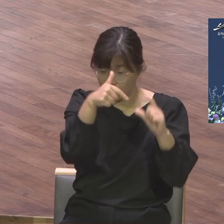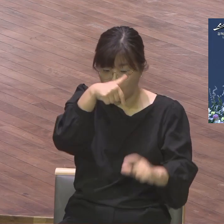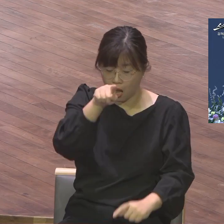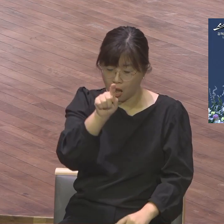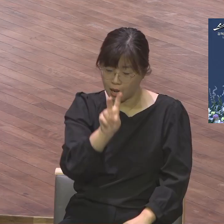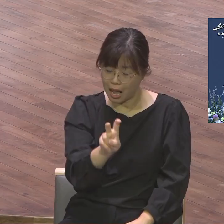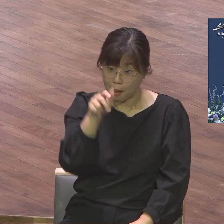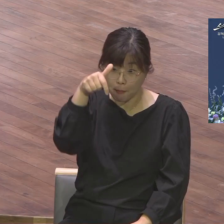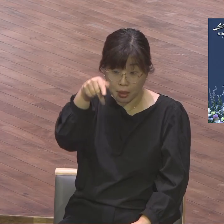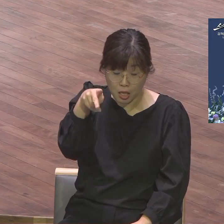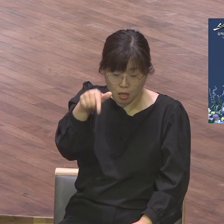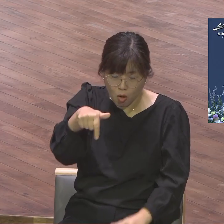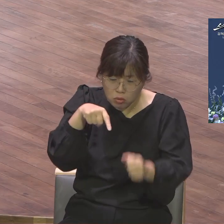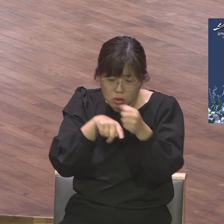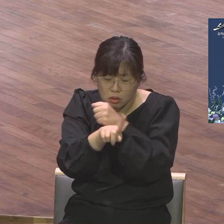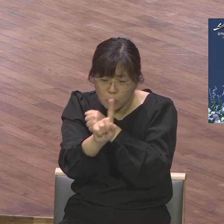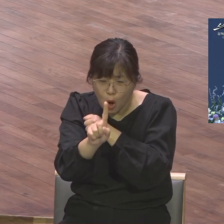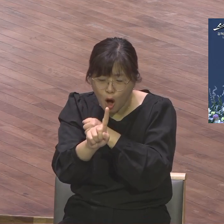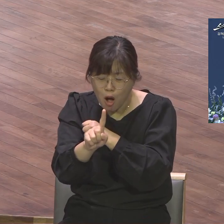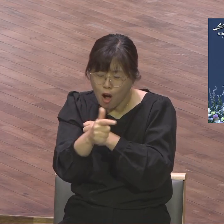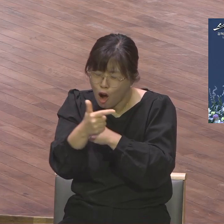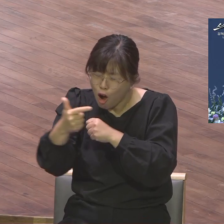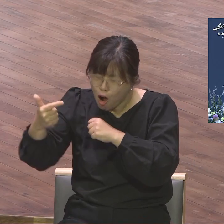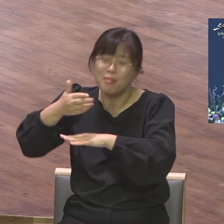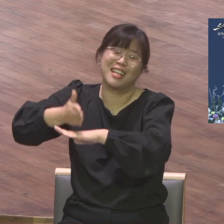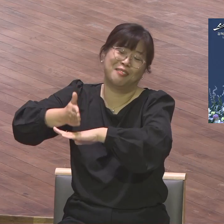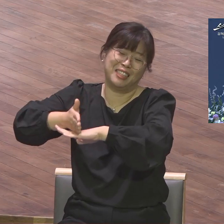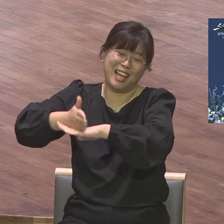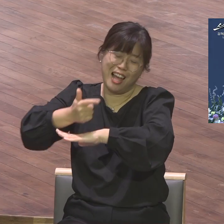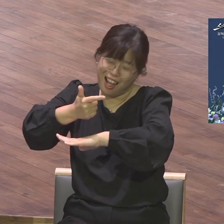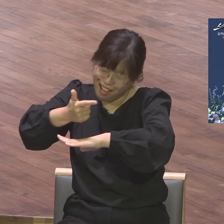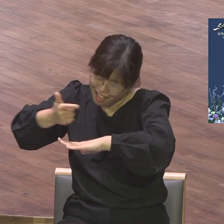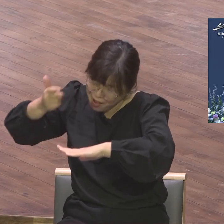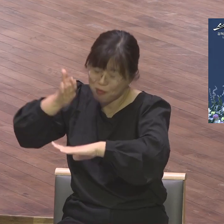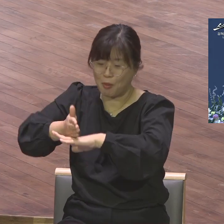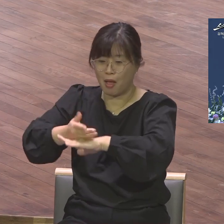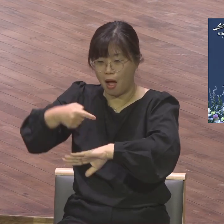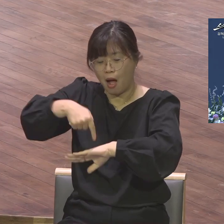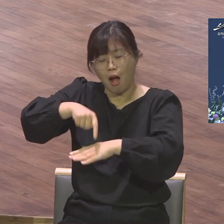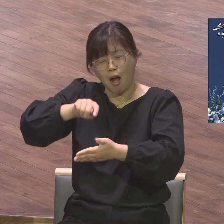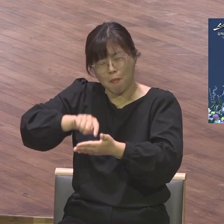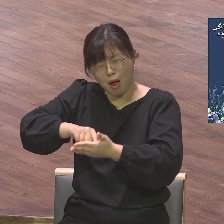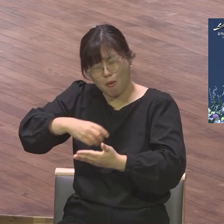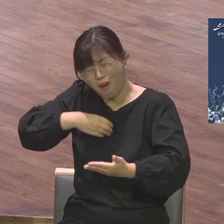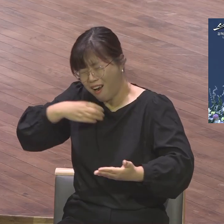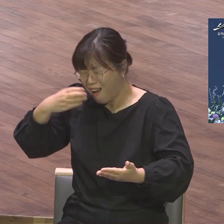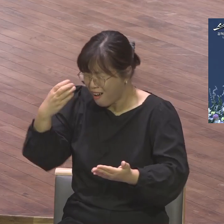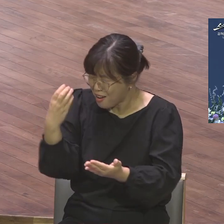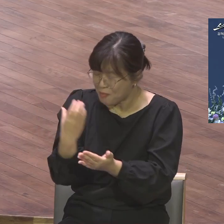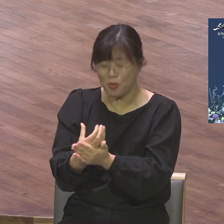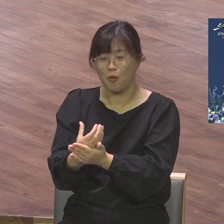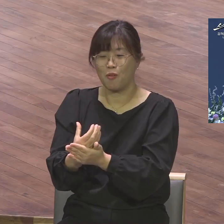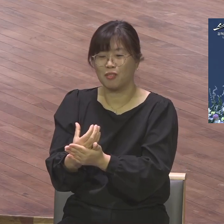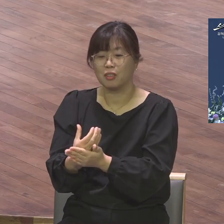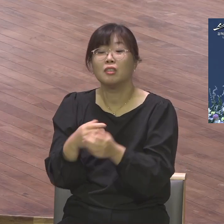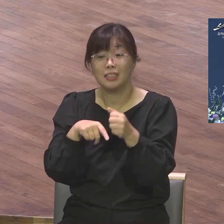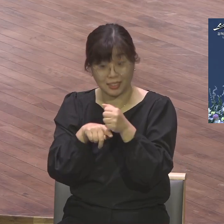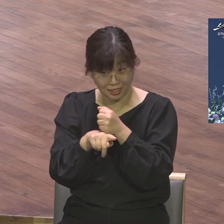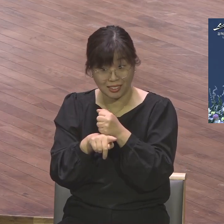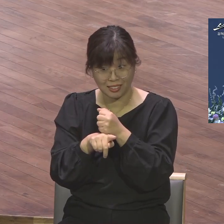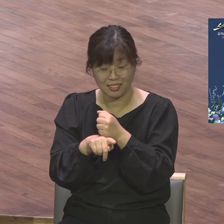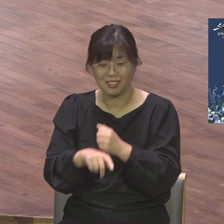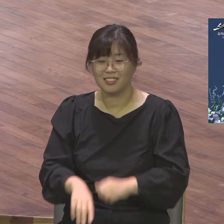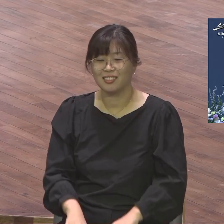아주 고맙게 여김, 마음에 깊이 느껴 크게 감동함, 이게 감격이지요.